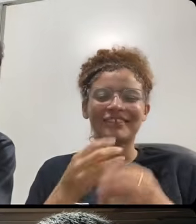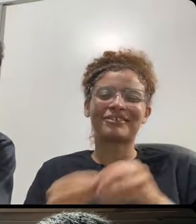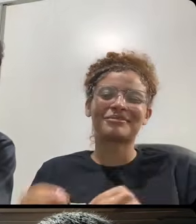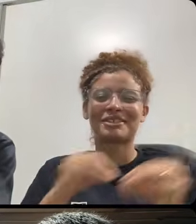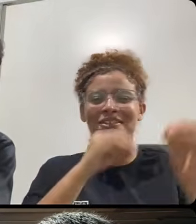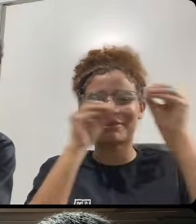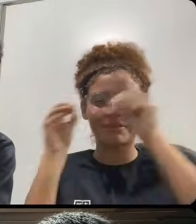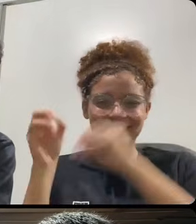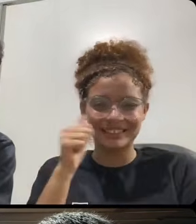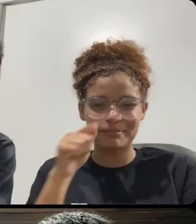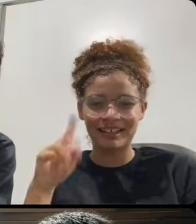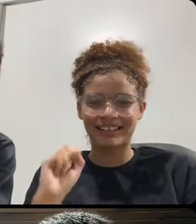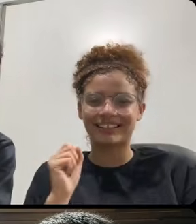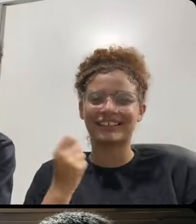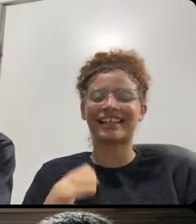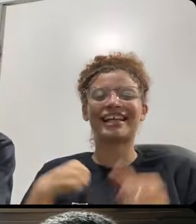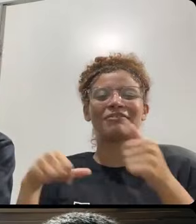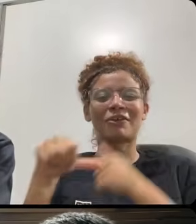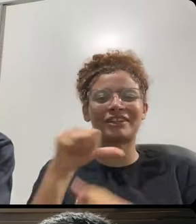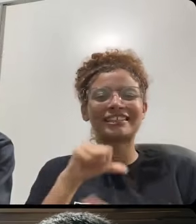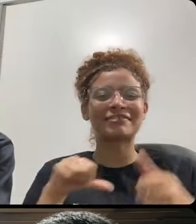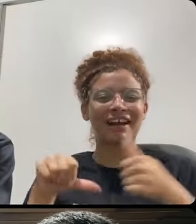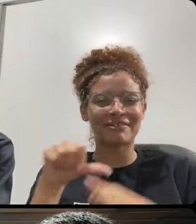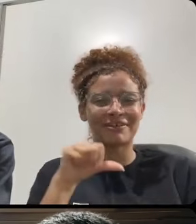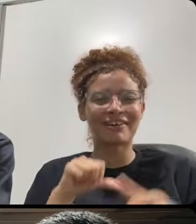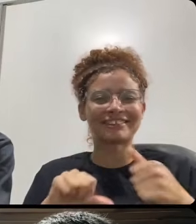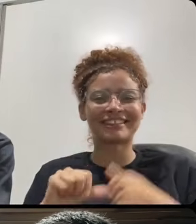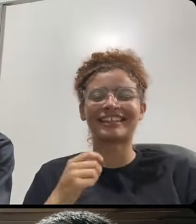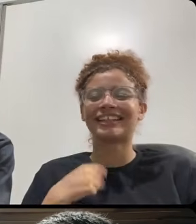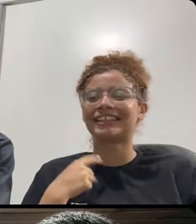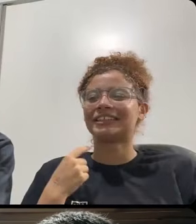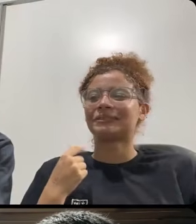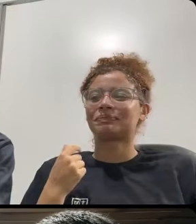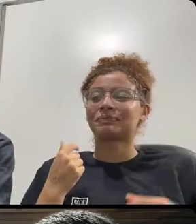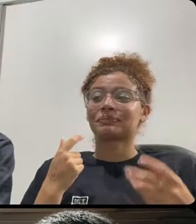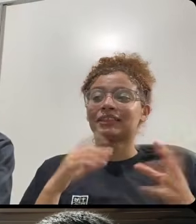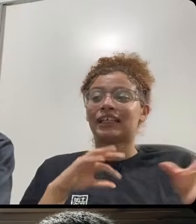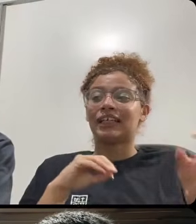de novo, aí fomos de novo para a Assembleia, né? Não, não. Tá bem. Volta.